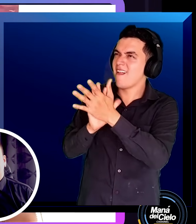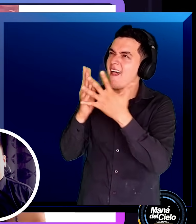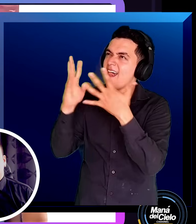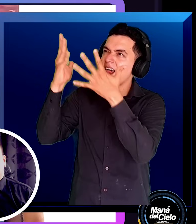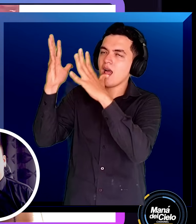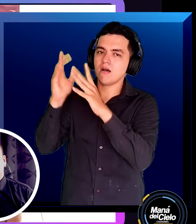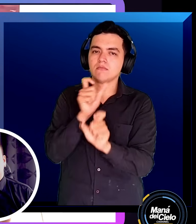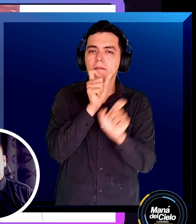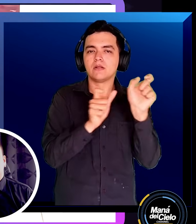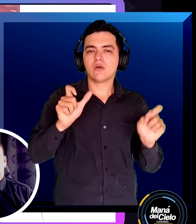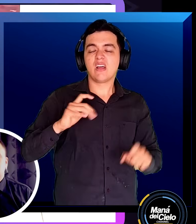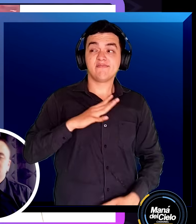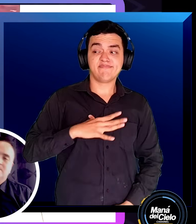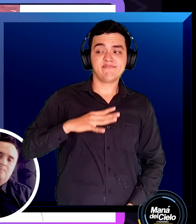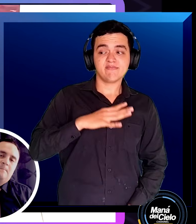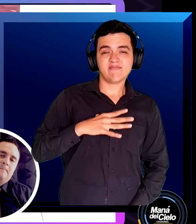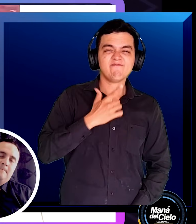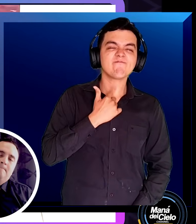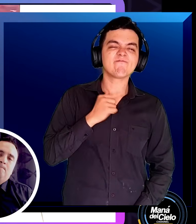suéltate en este campamento.